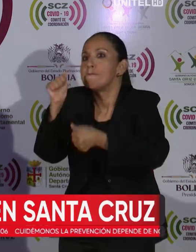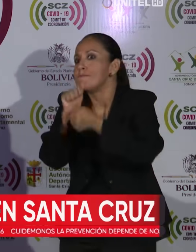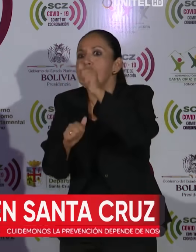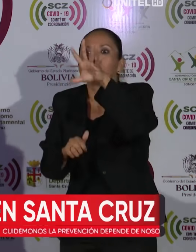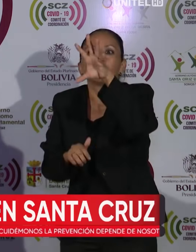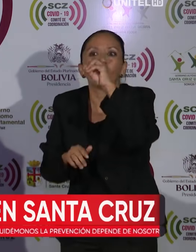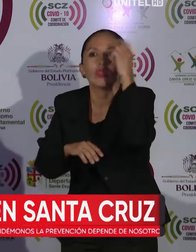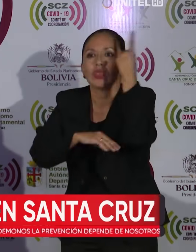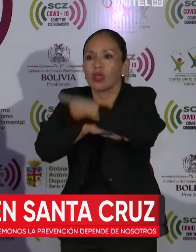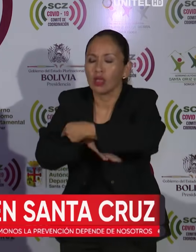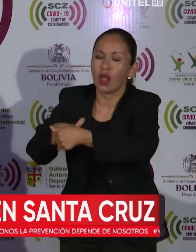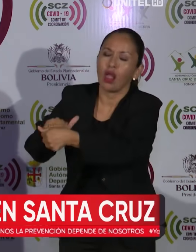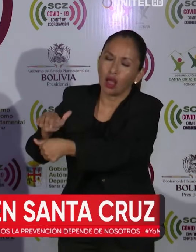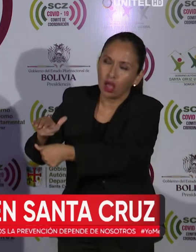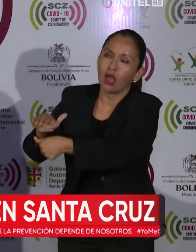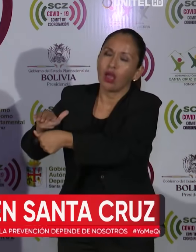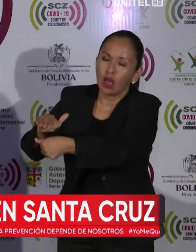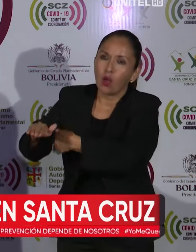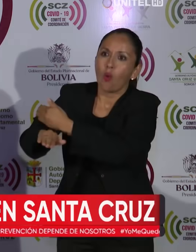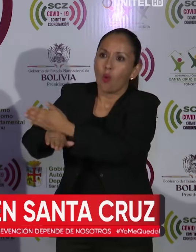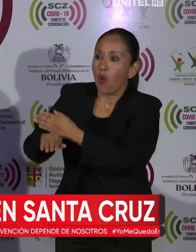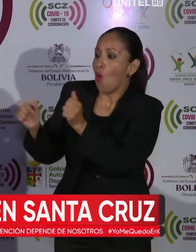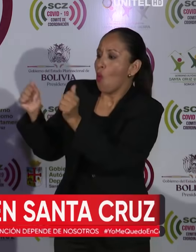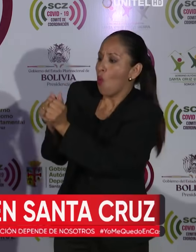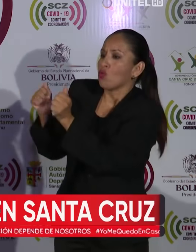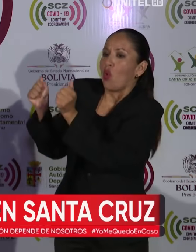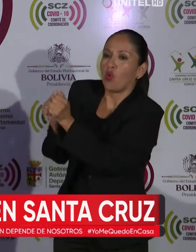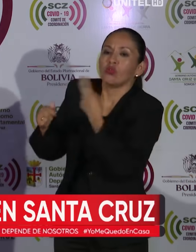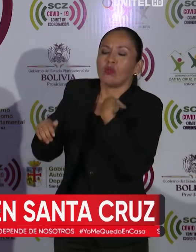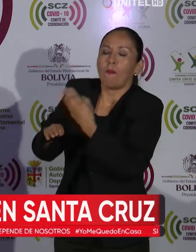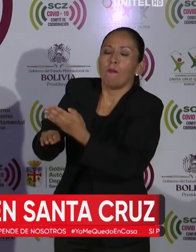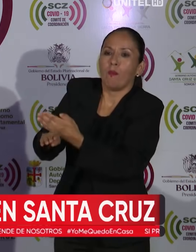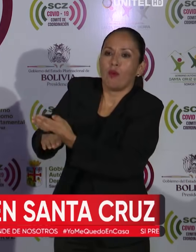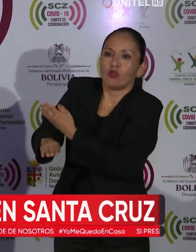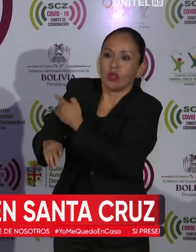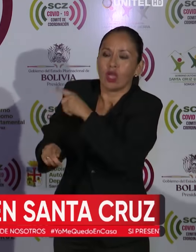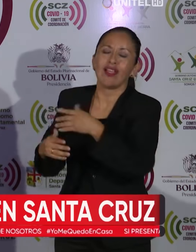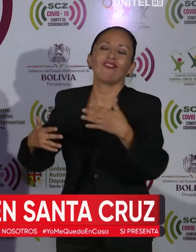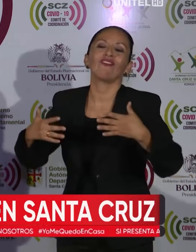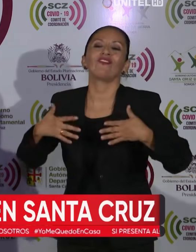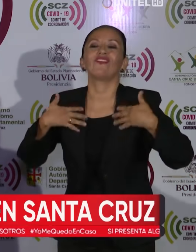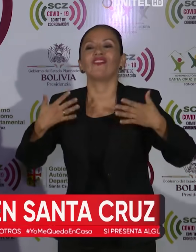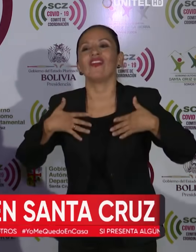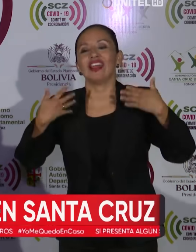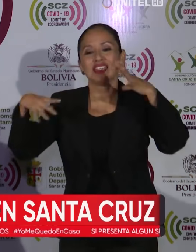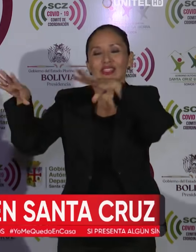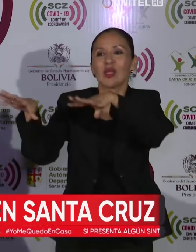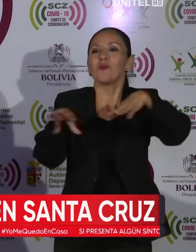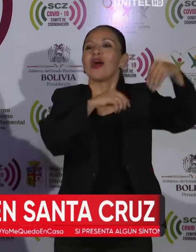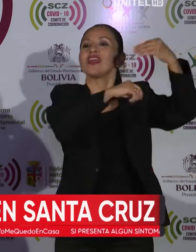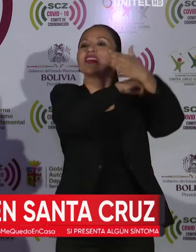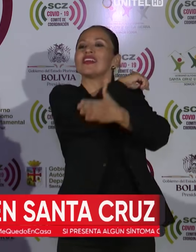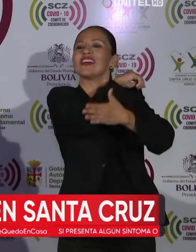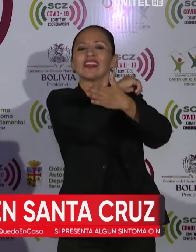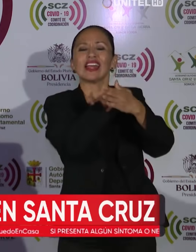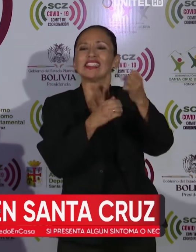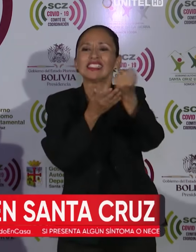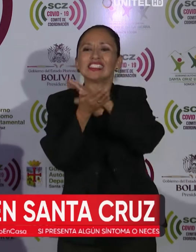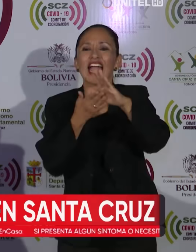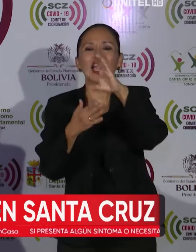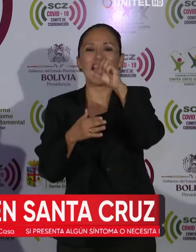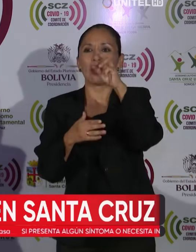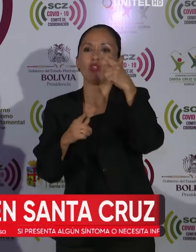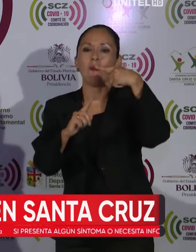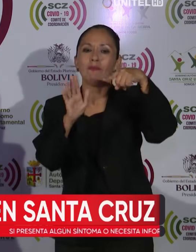días, prácticamente nos ha acompañado en todo este proceso y ella está feliz y está volviendo a su casa ya después de ser negativo